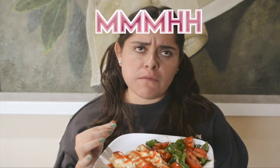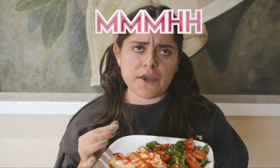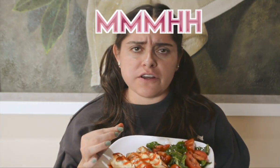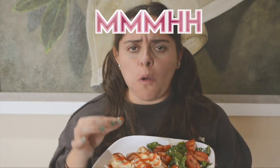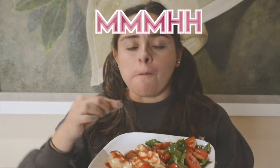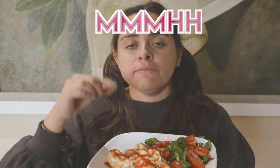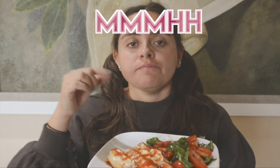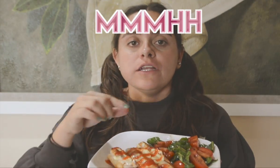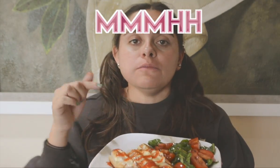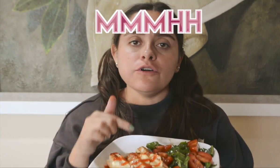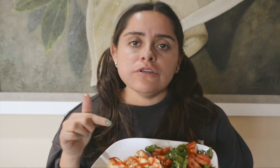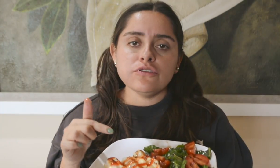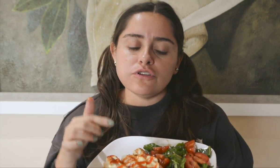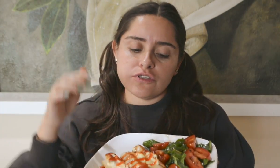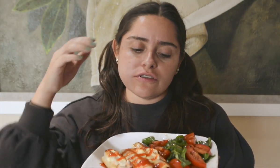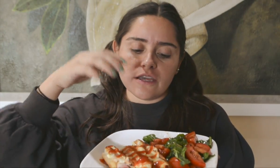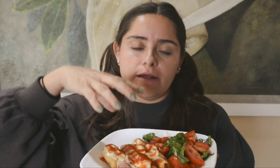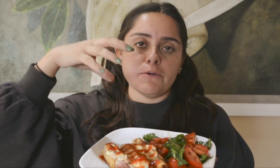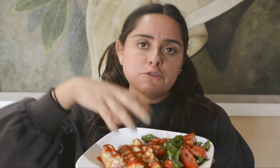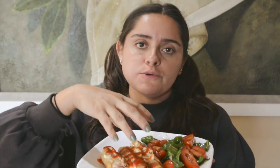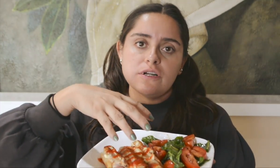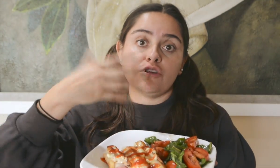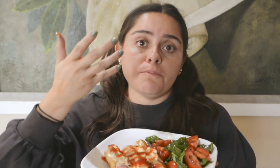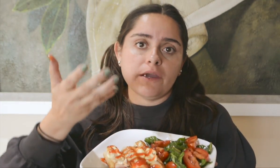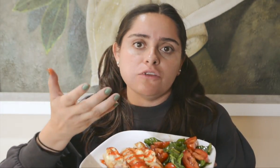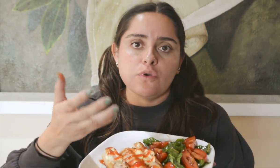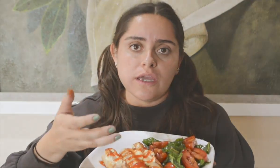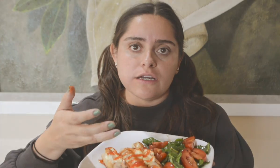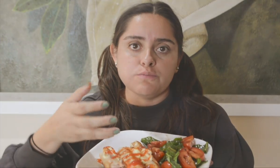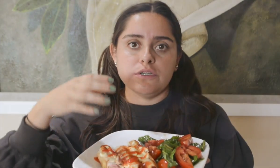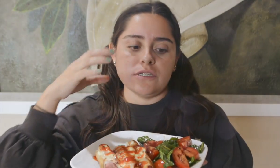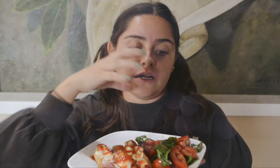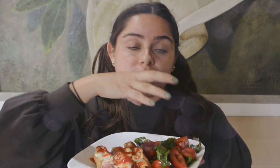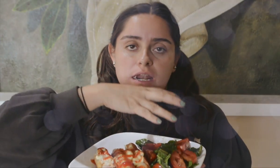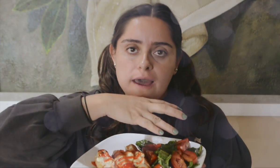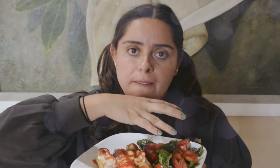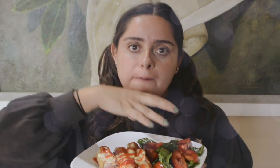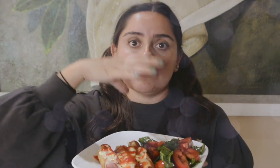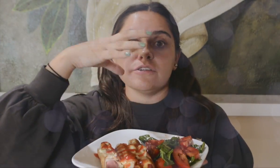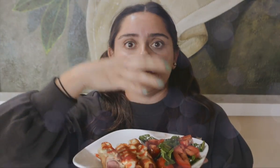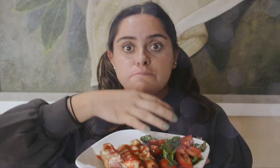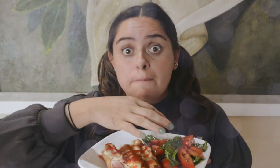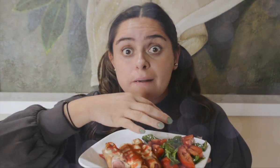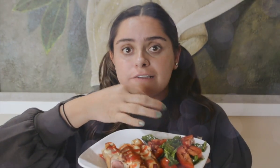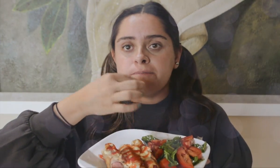Qué rico. Y lo mejor de todo esto es que le puedes poner el topping que tú quieras. Puede ser la ensalada, puede ser las papas,